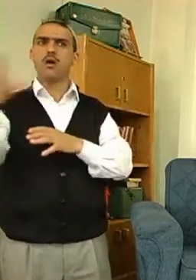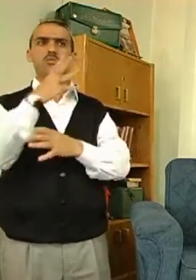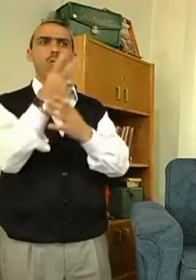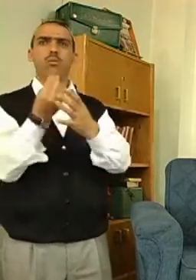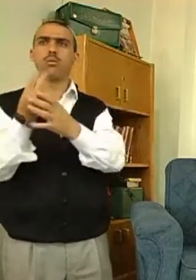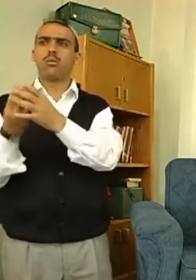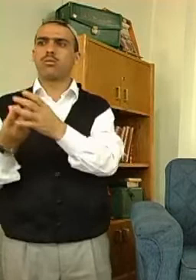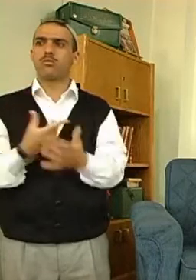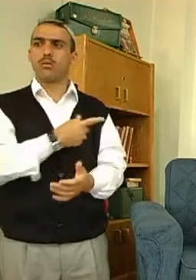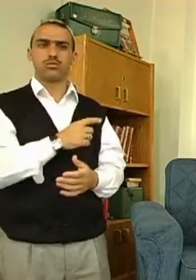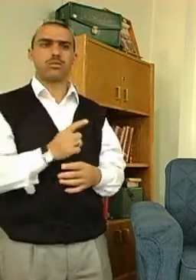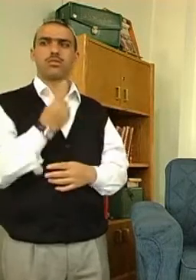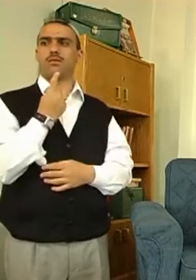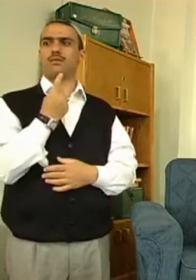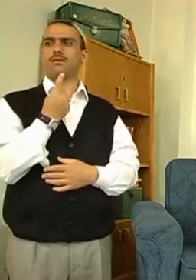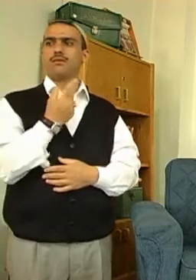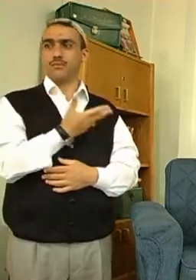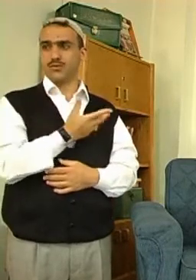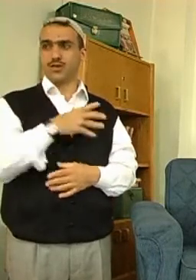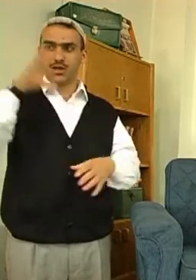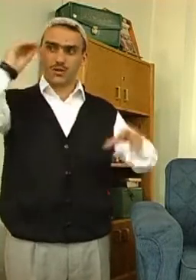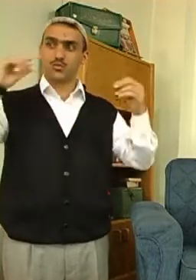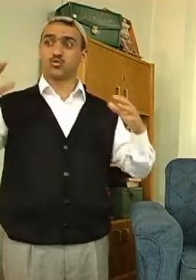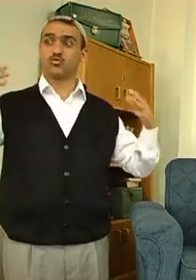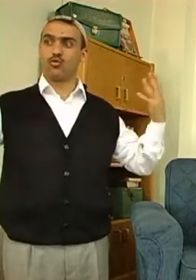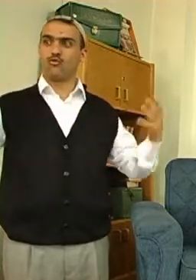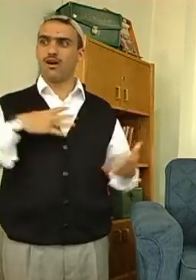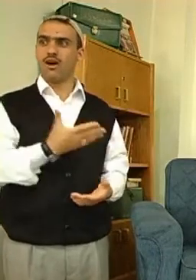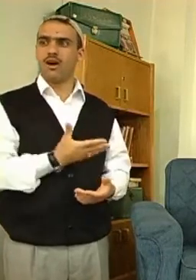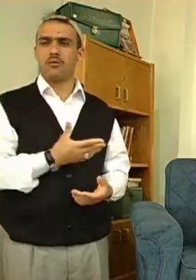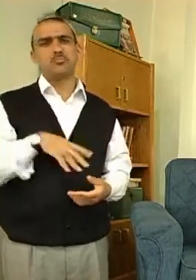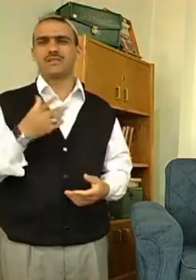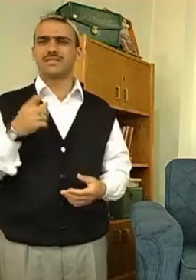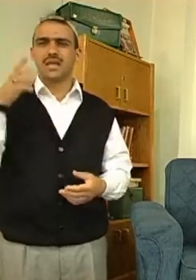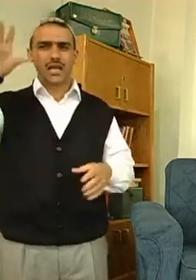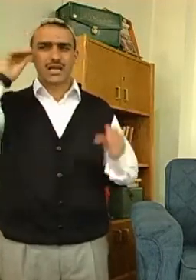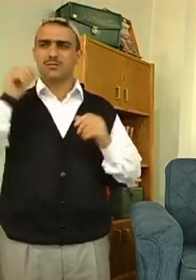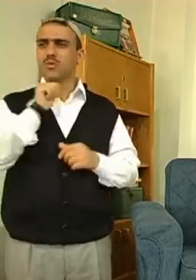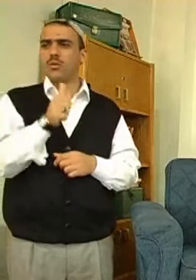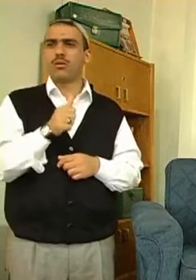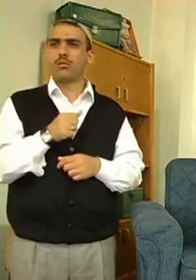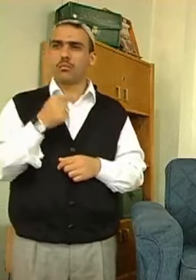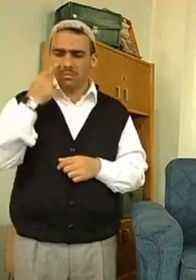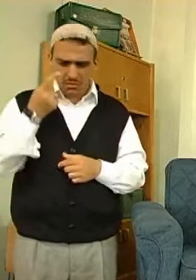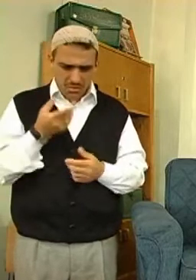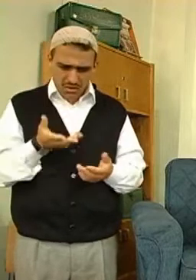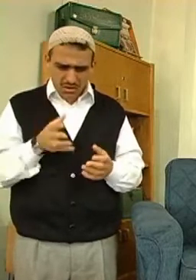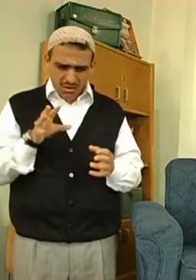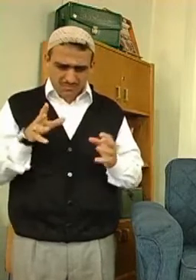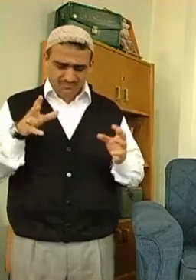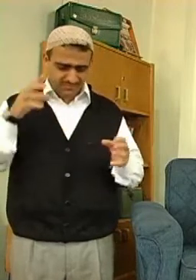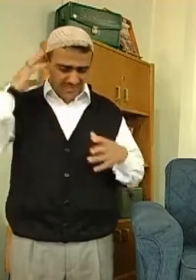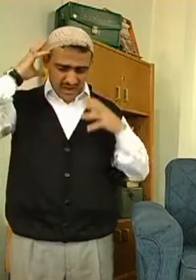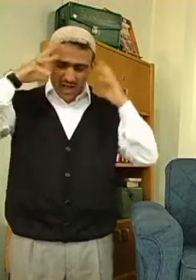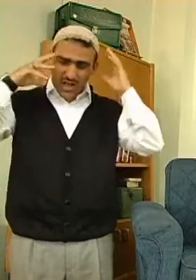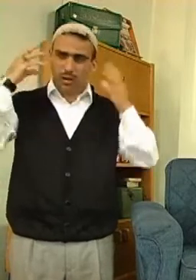mı? Şimdi bir adam da o suda boğuldu. Bu adam ne kadar küçüktür. Değil mi? Kaplıcada çocuk boğulur değil mi